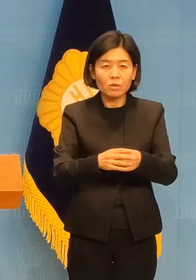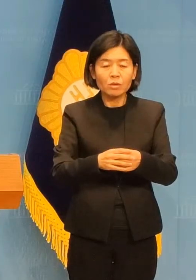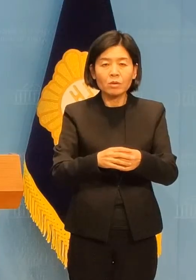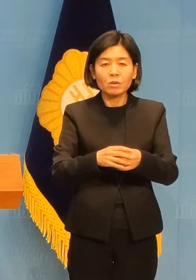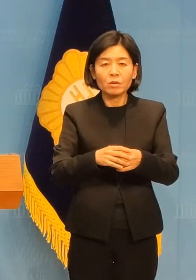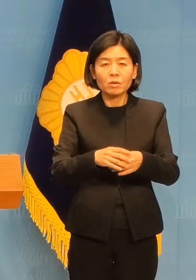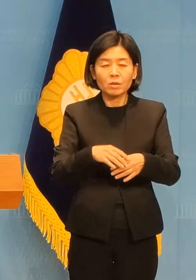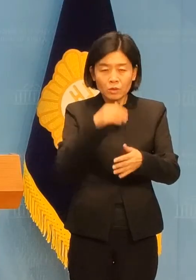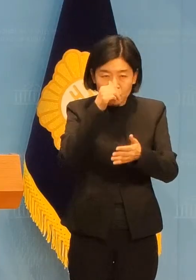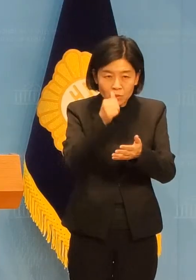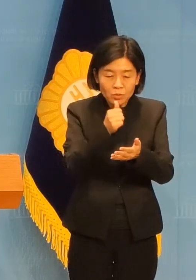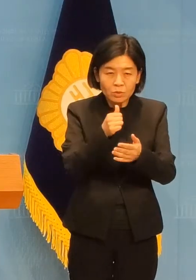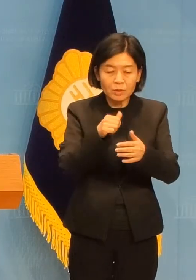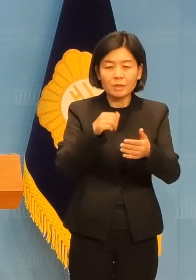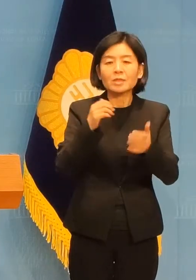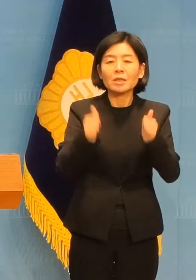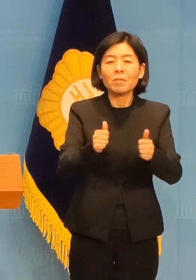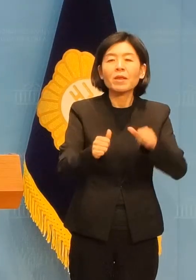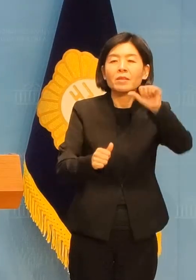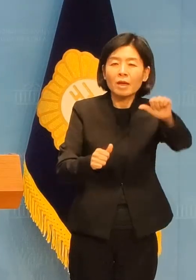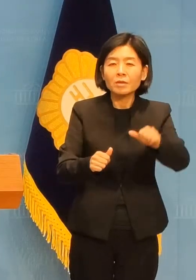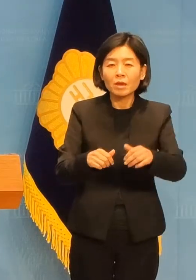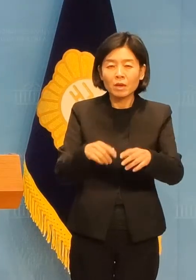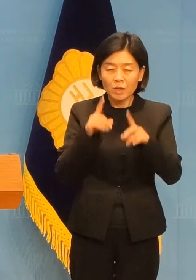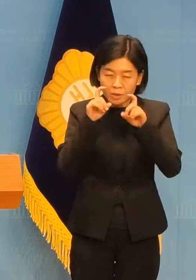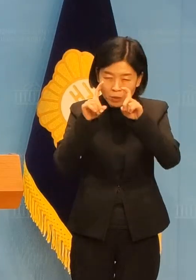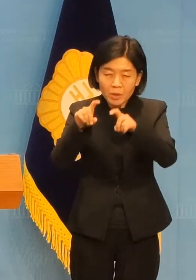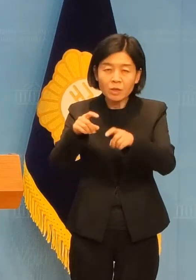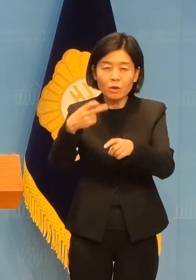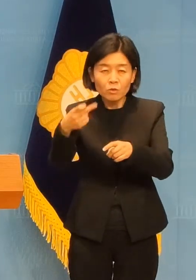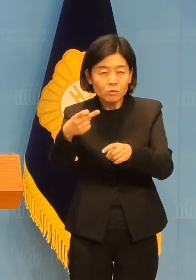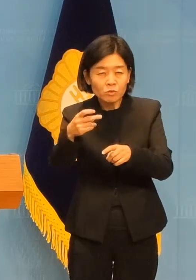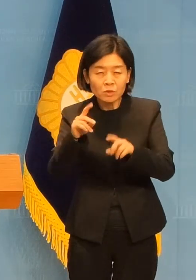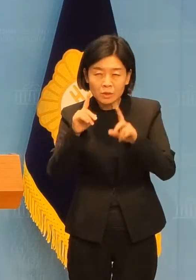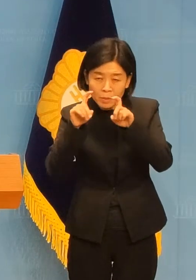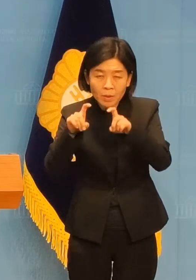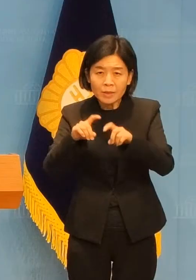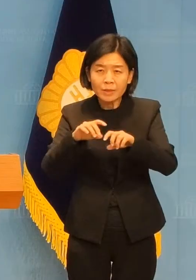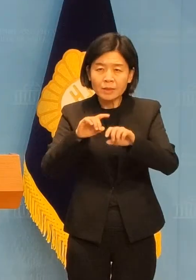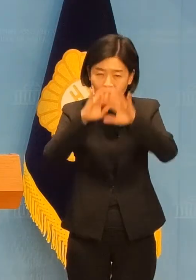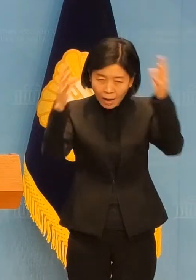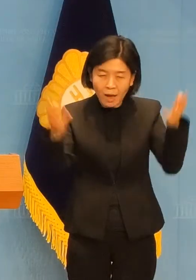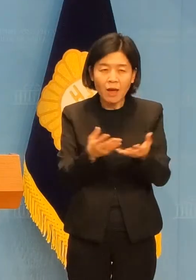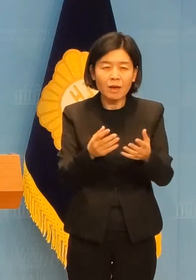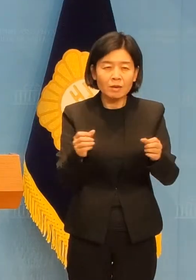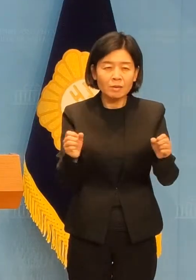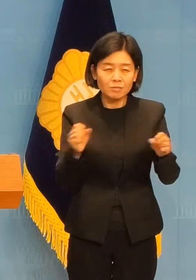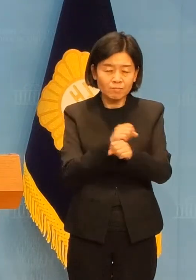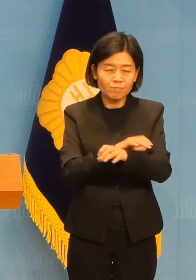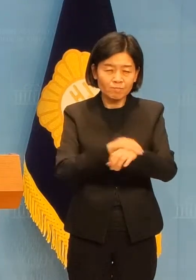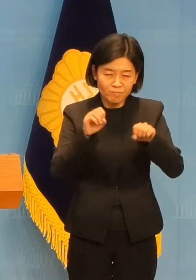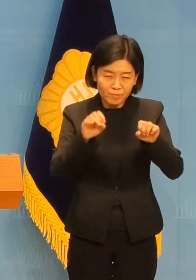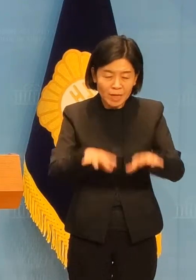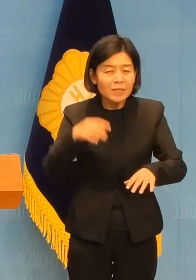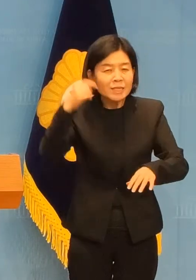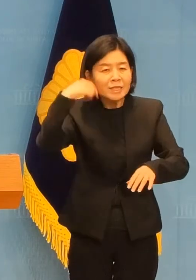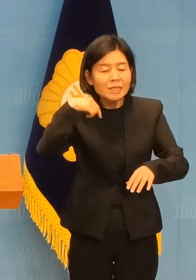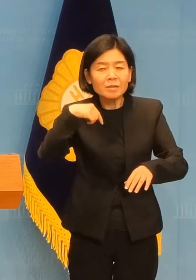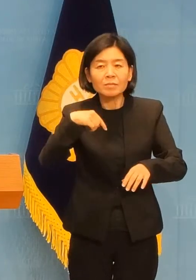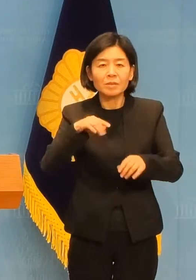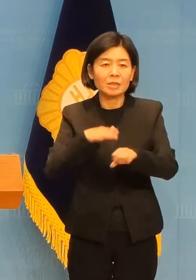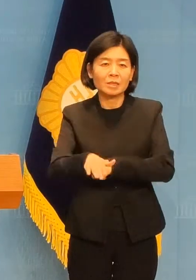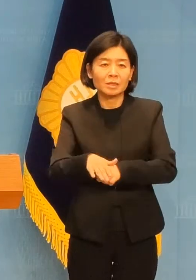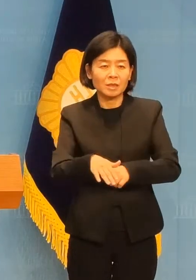12개 혐의와 5개 재판을 모두 무력화하는 전형적인 방탄 입법으로 정권이 마음에